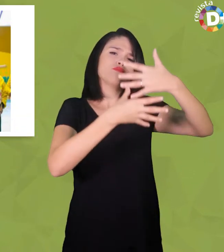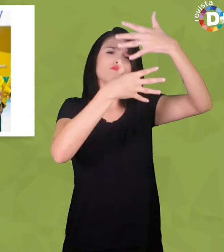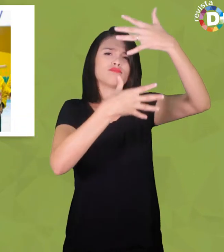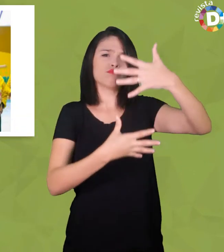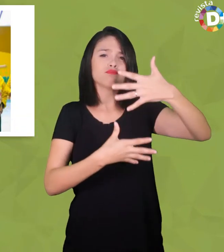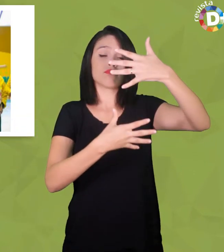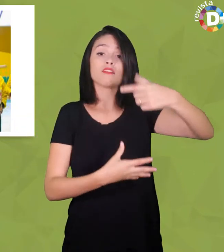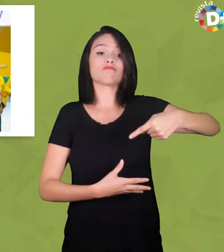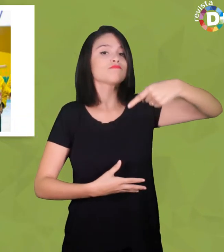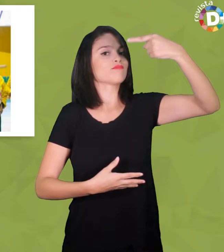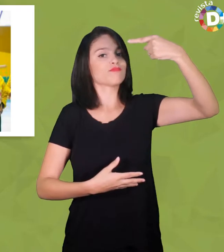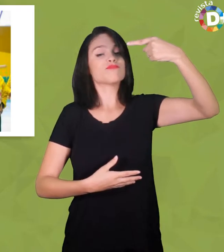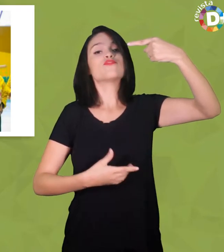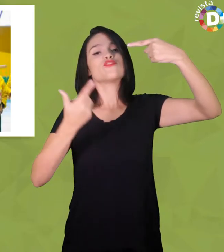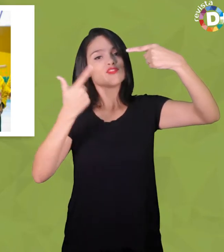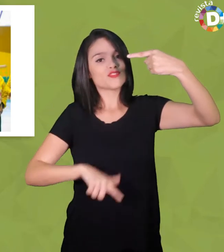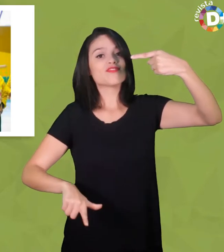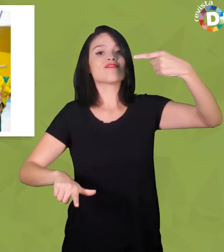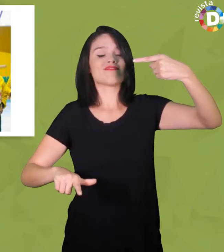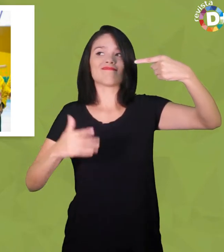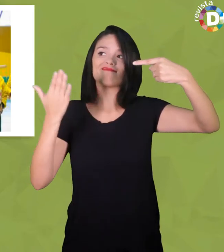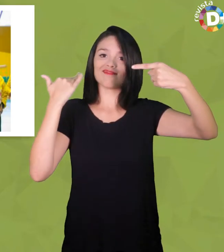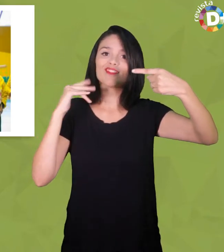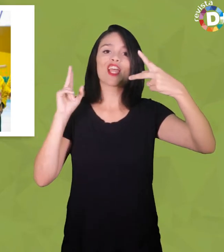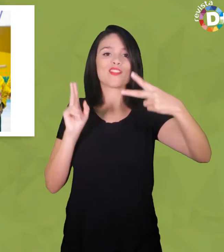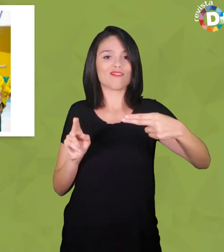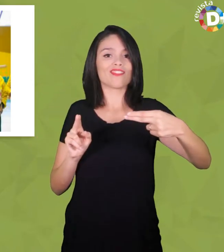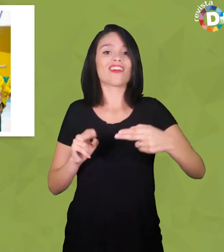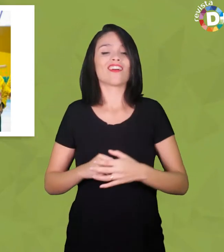medalhas da competição continental de jovens